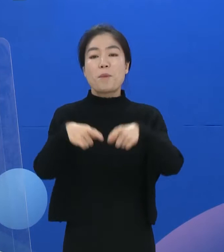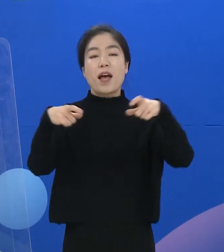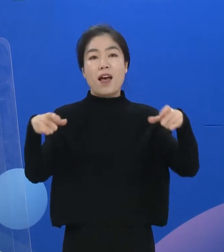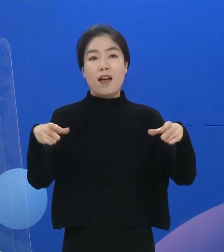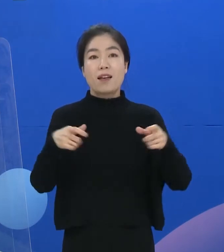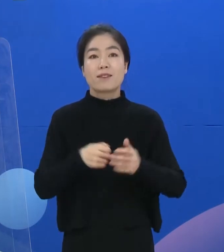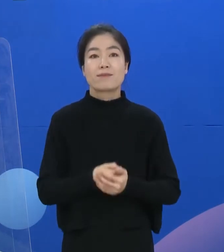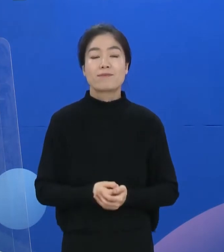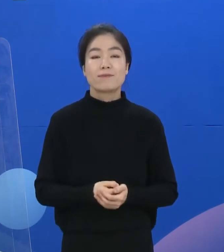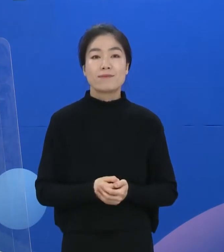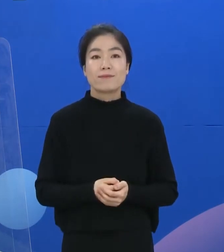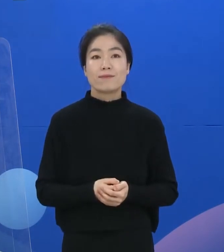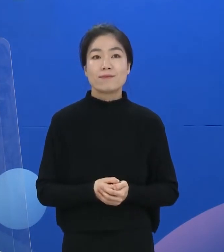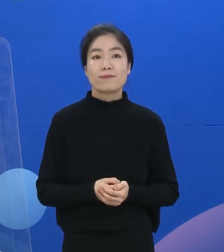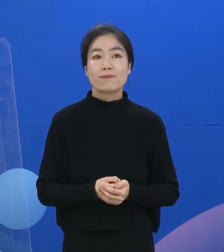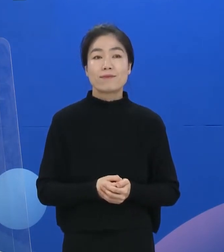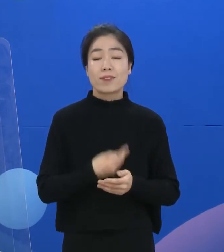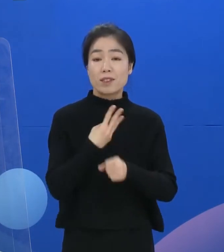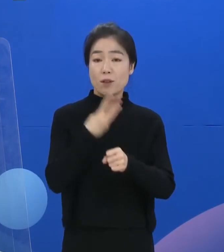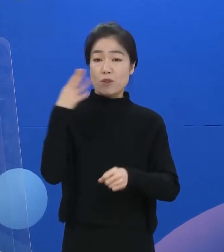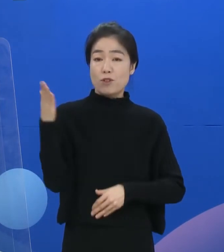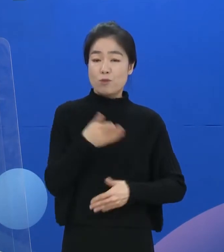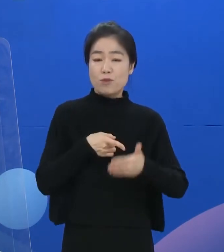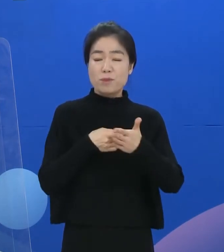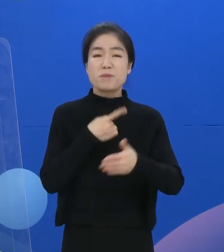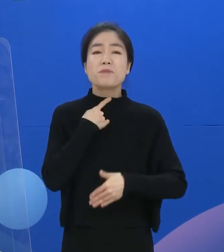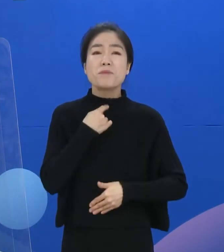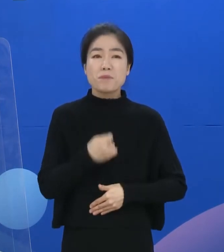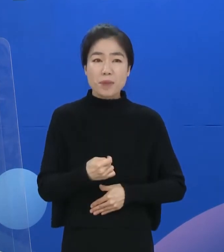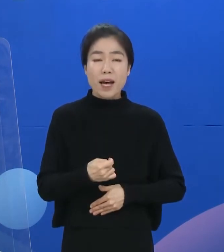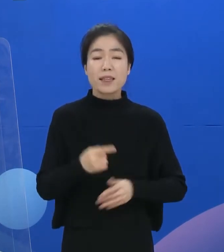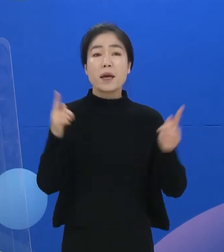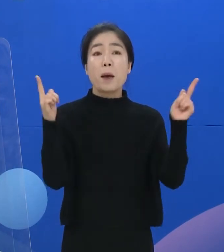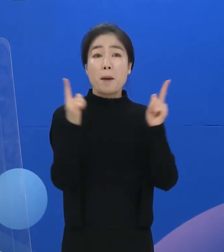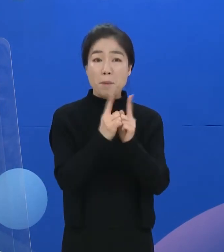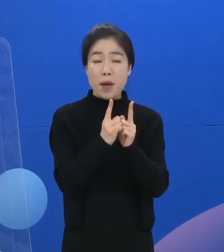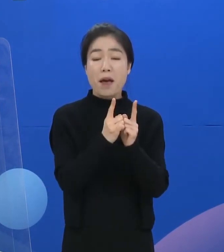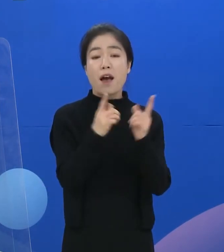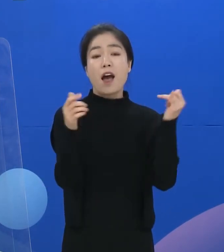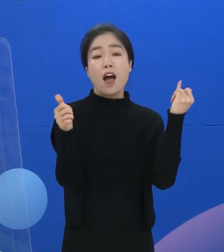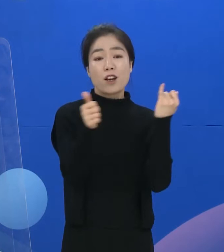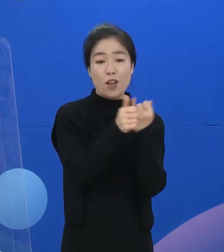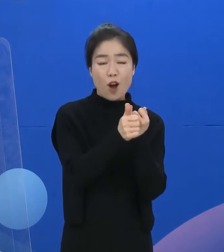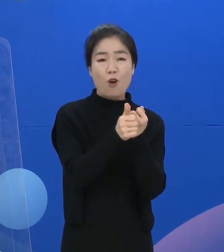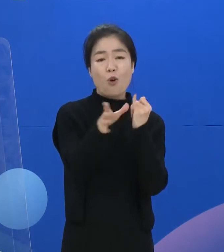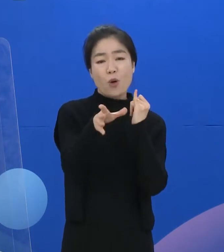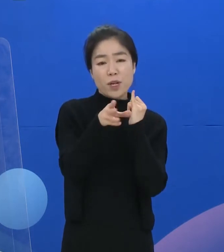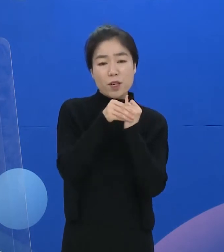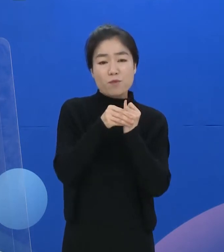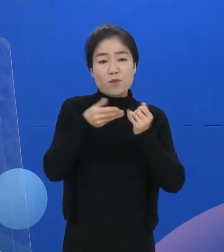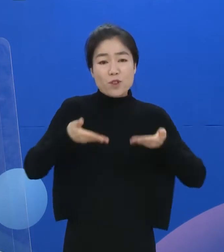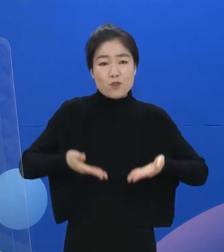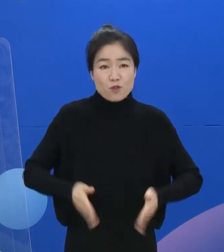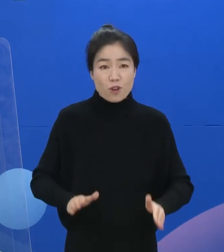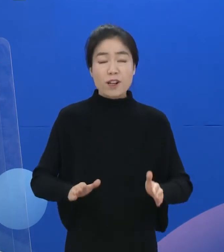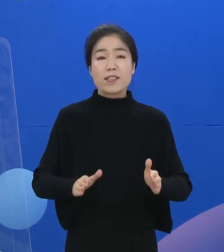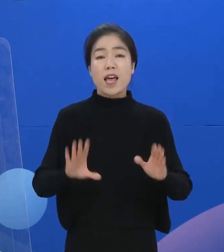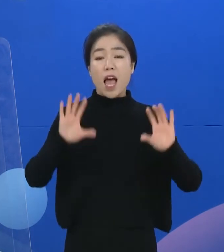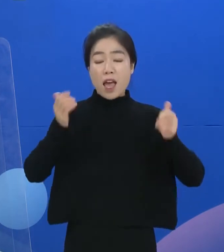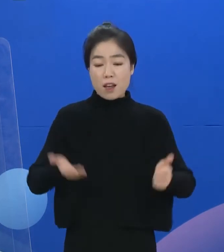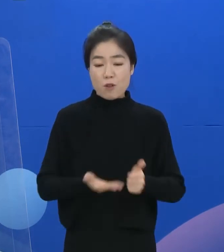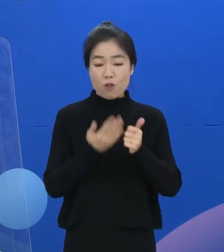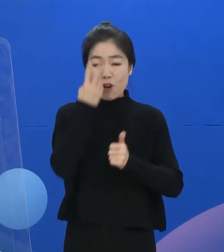우리 시추 생활 수는 11.2% 나 증가했습니다 3년 전부터